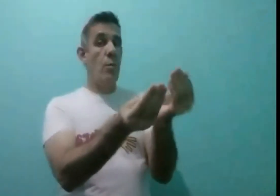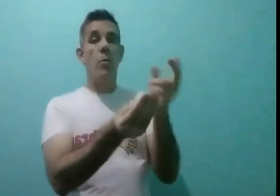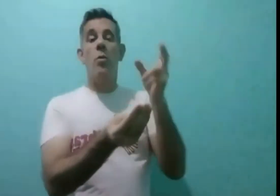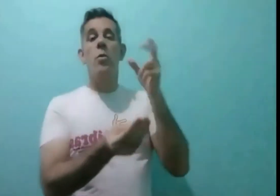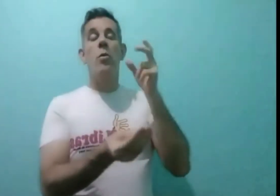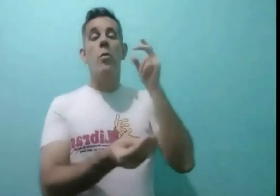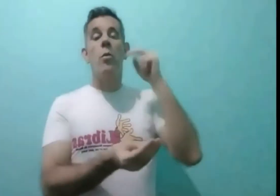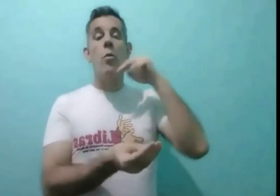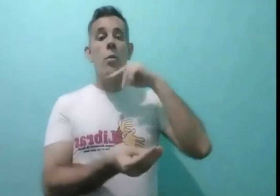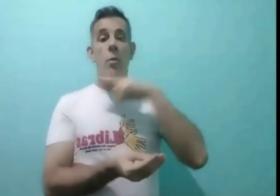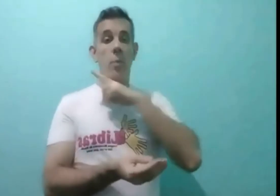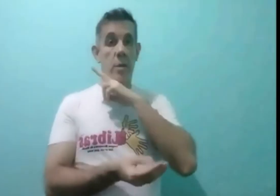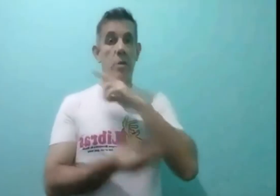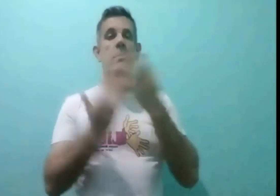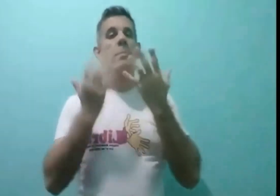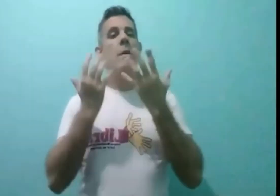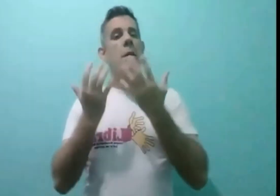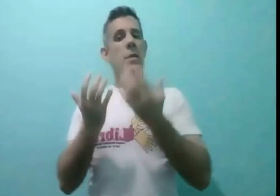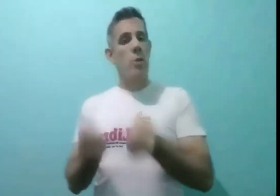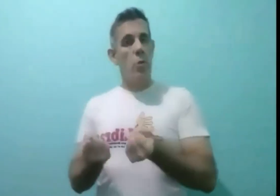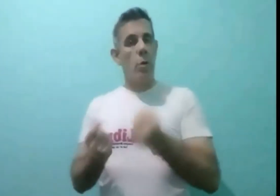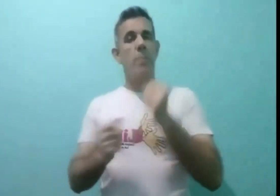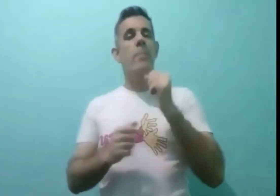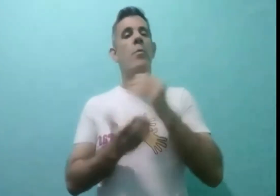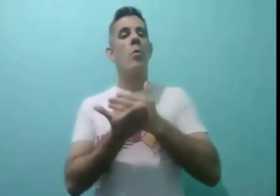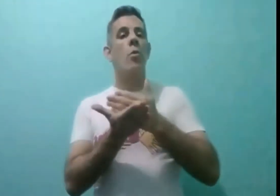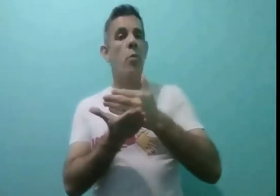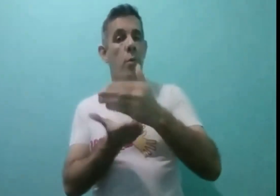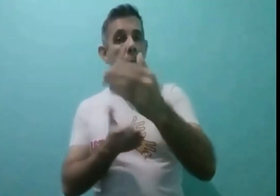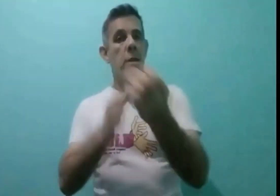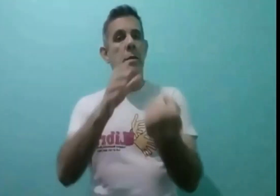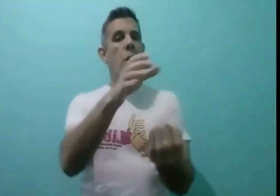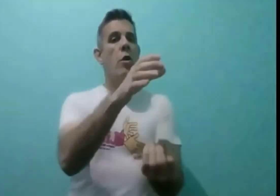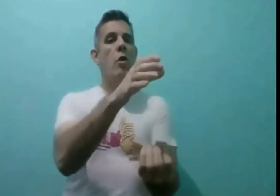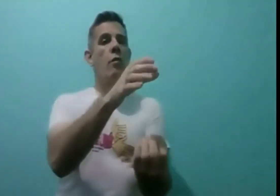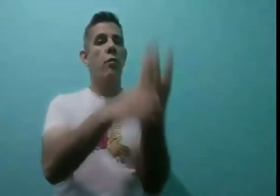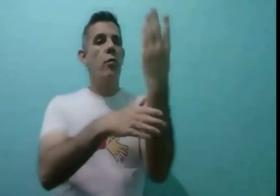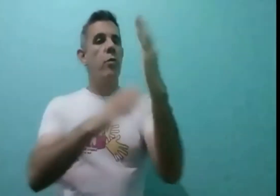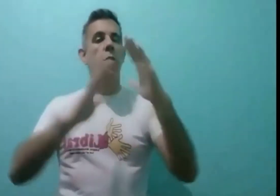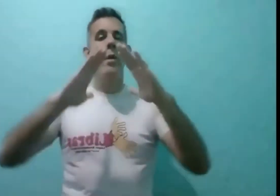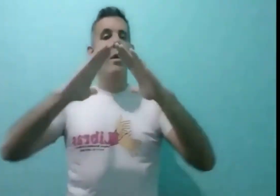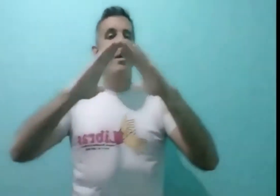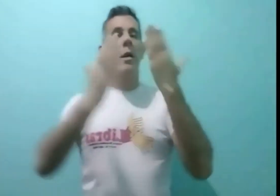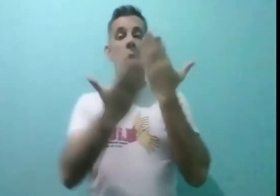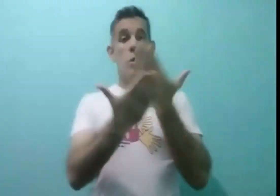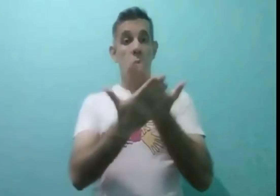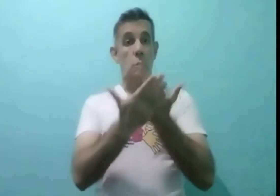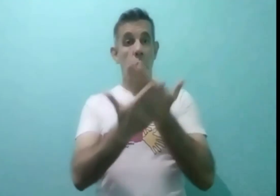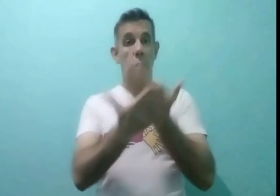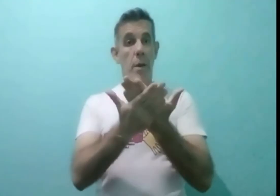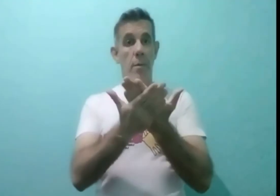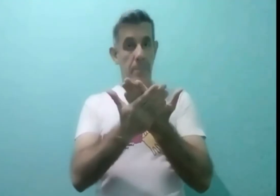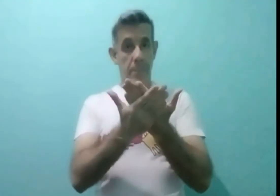e junto com Rouet aceitou, compreendeu a lei. E então, a